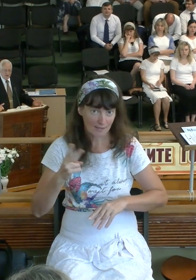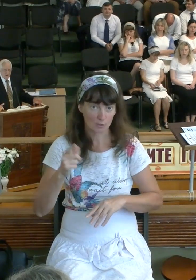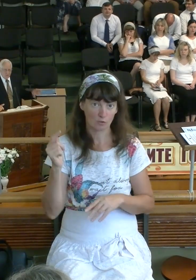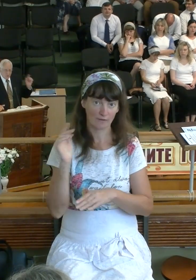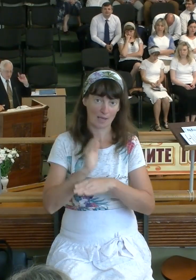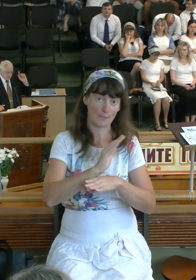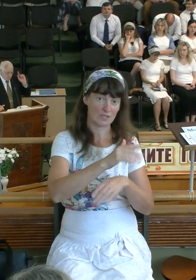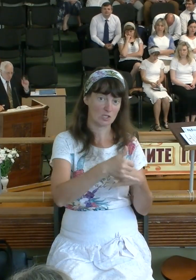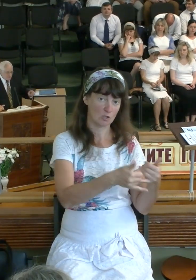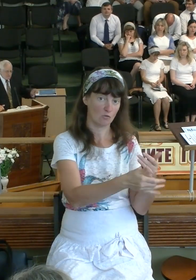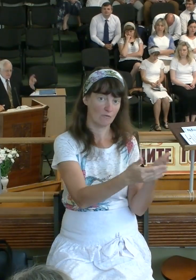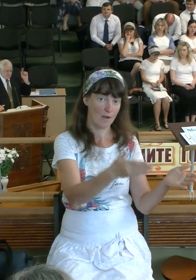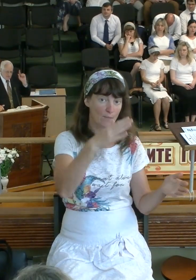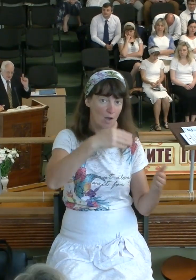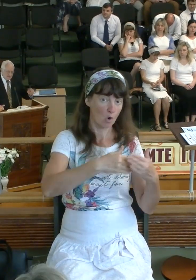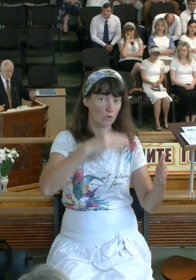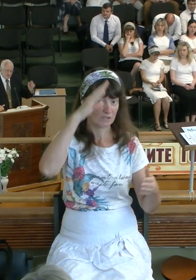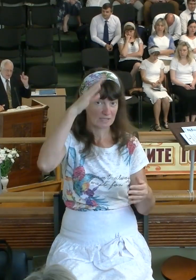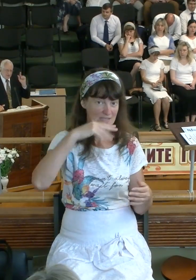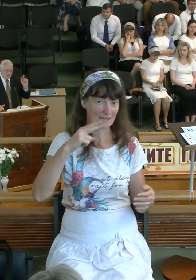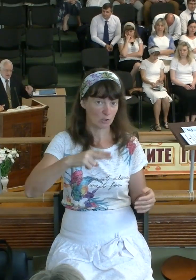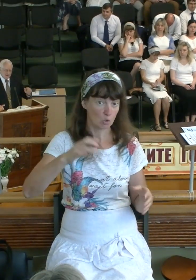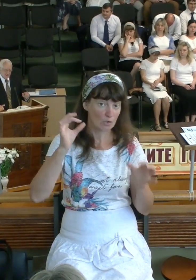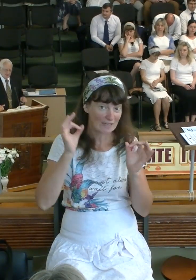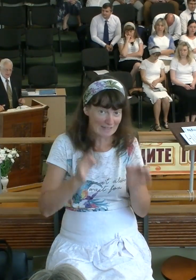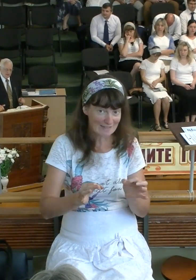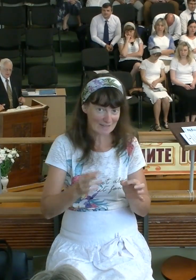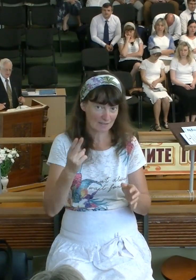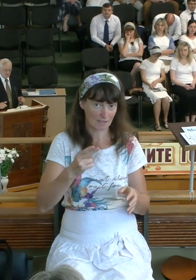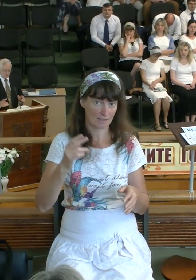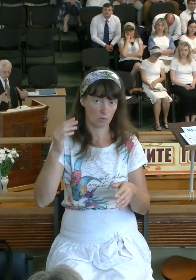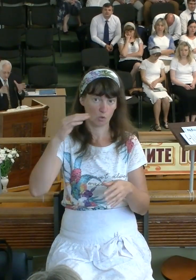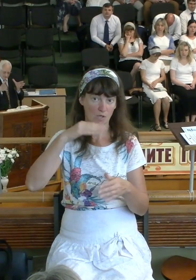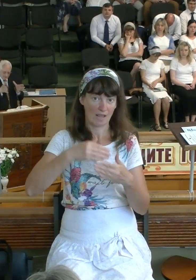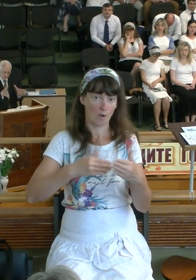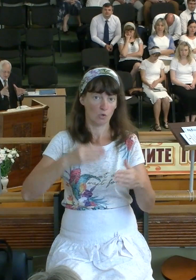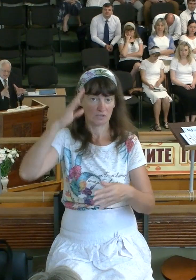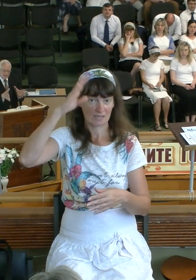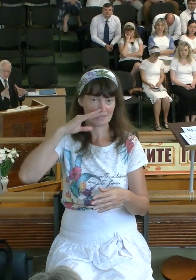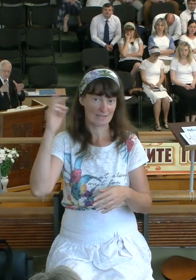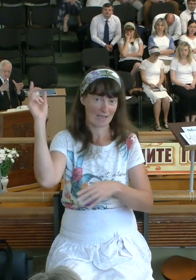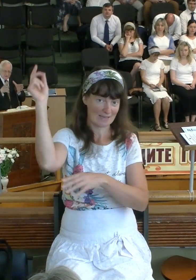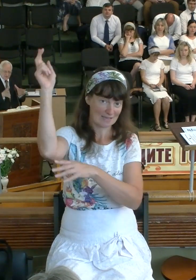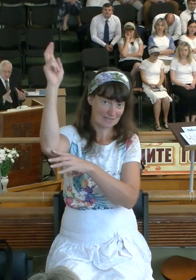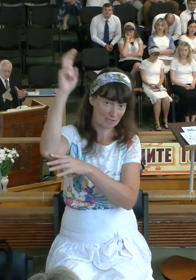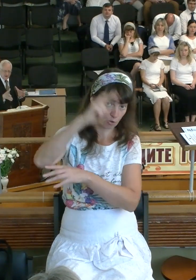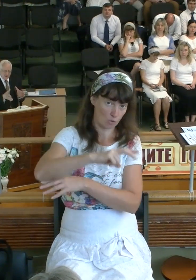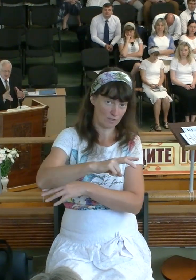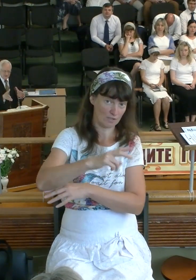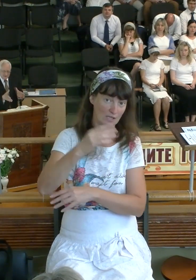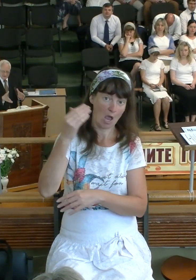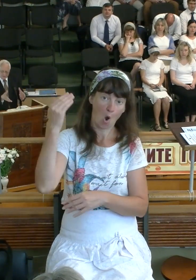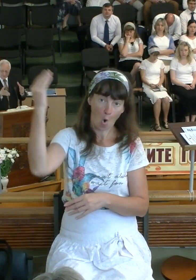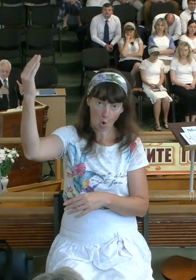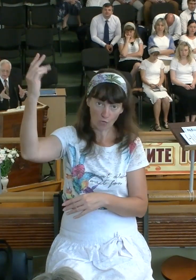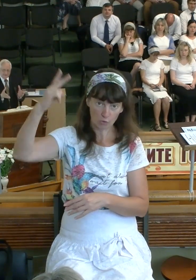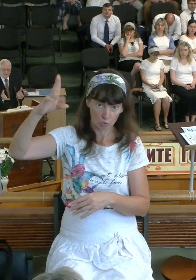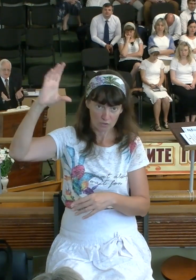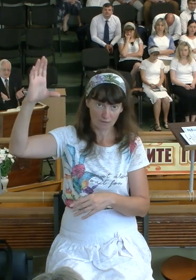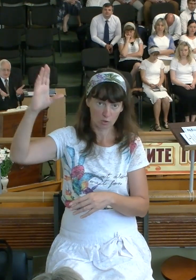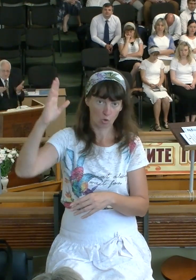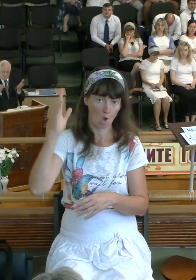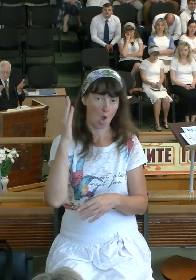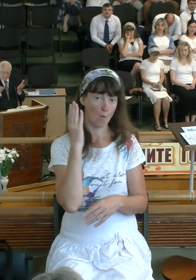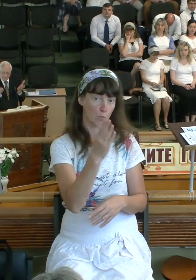исходит, он будет свидетельствовать о мне. Дух Святой – это Дух Христов. И если он в